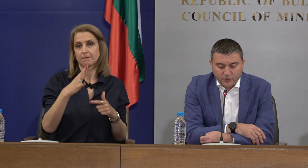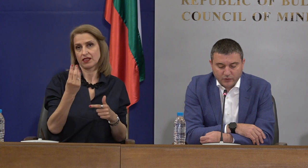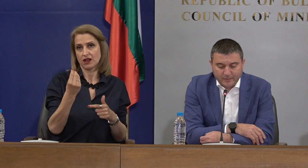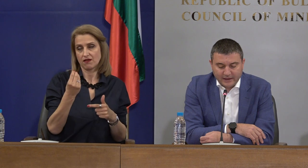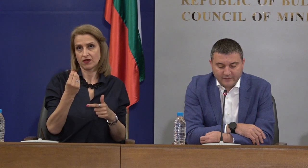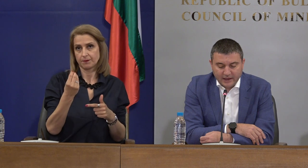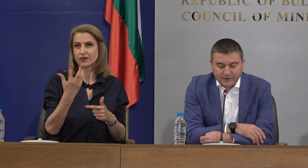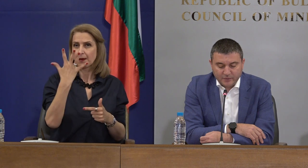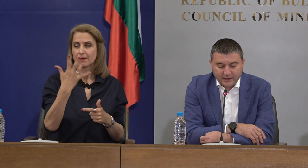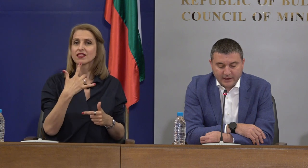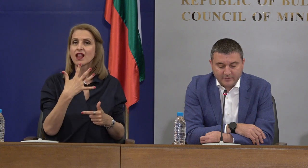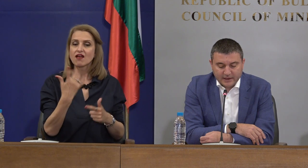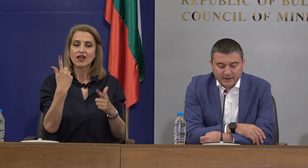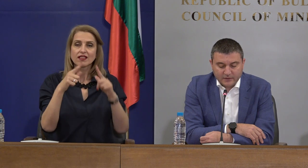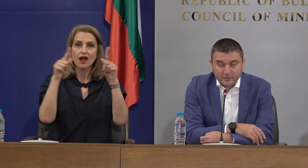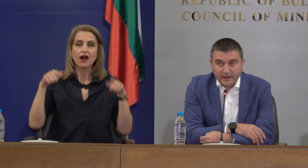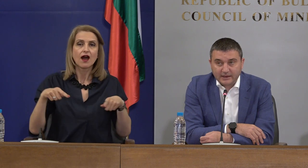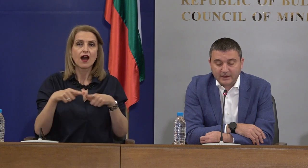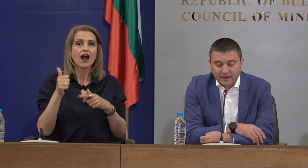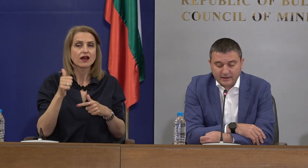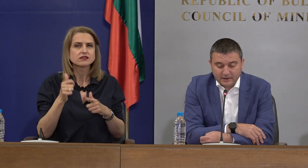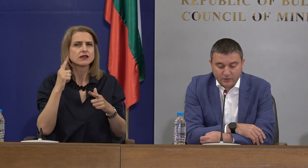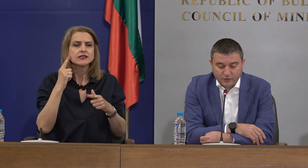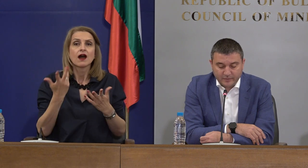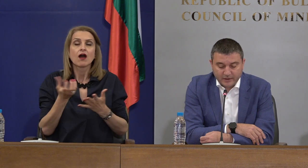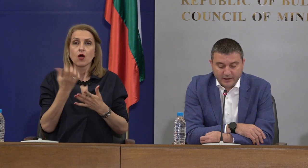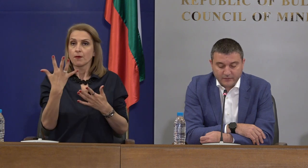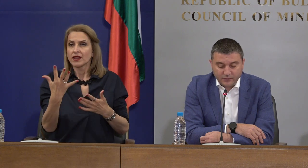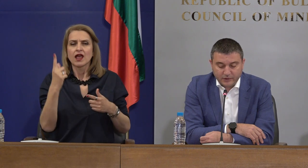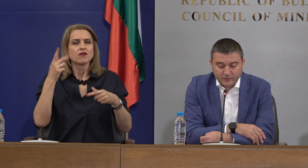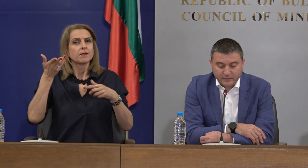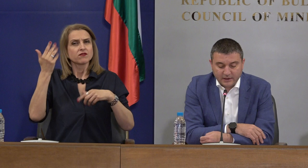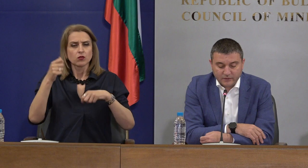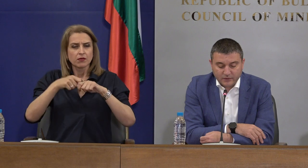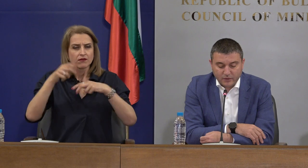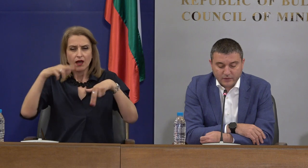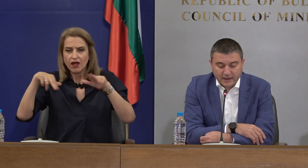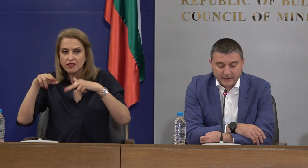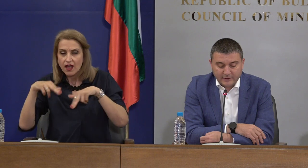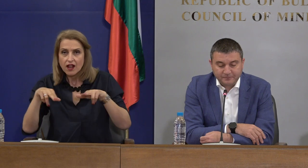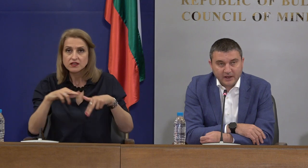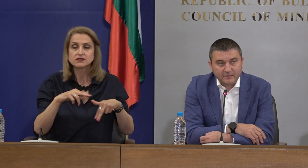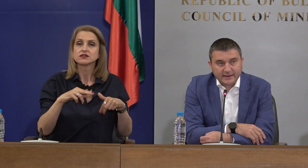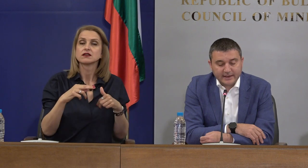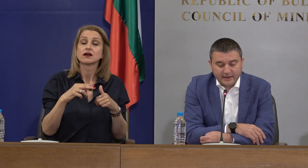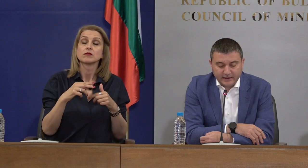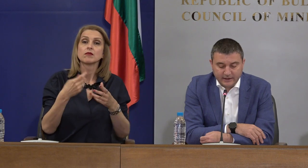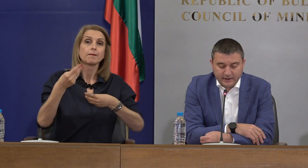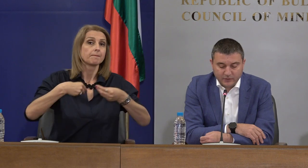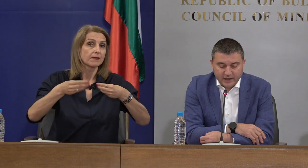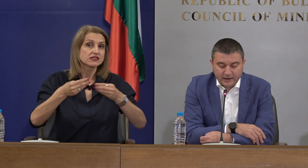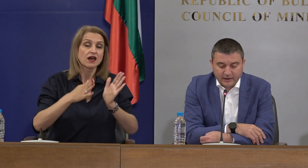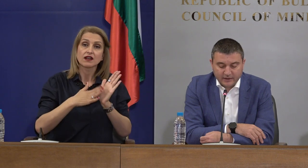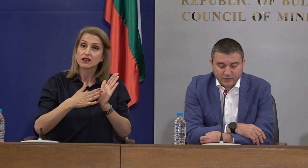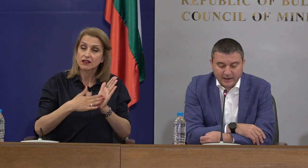Емисионната стойност от 5 лева на акция е определена на базата на комплексен анализ на ключови параметри, включително балансова стойност на акция, пазарни данни